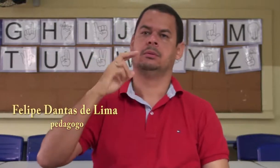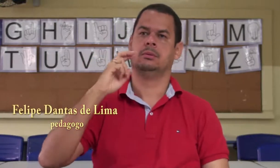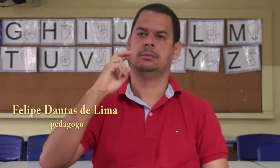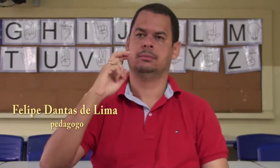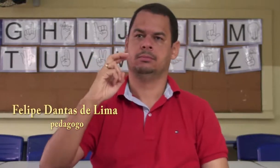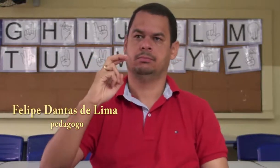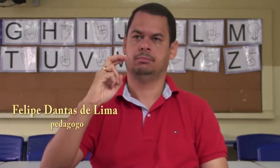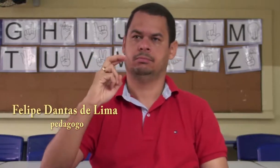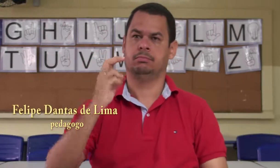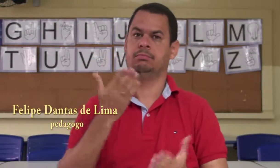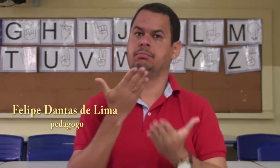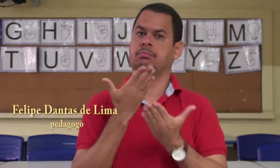Tenho 35 anos,